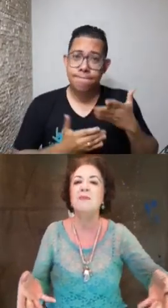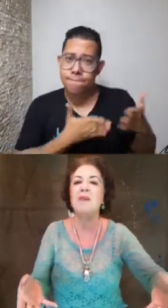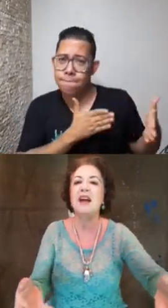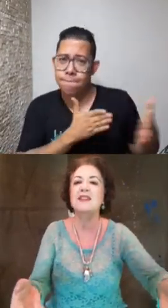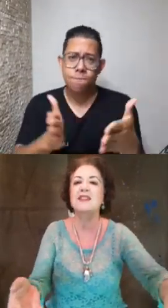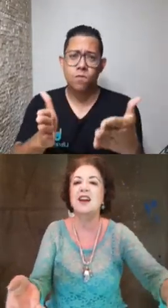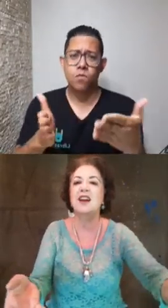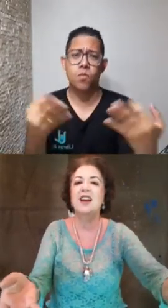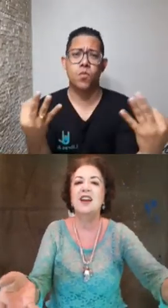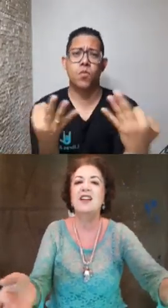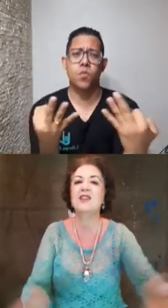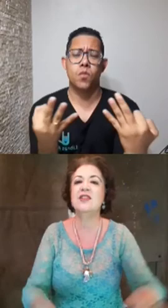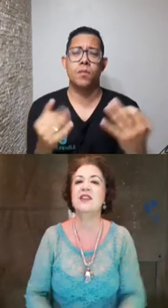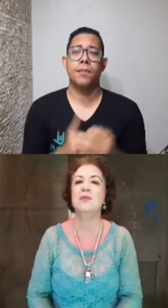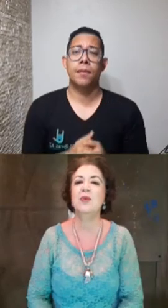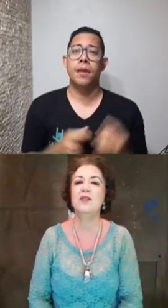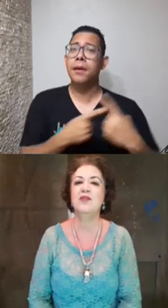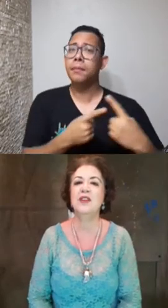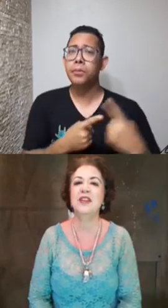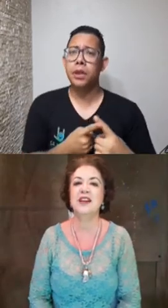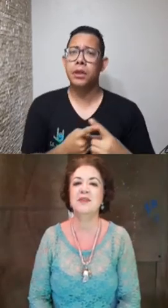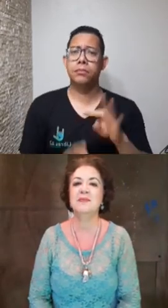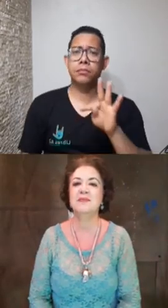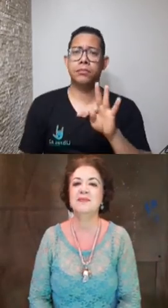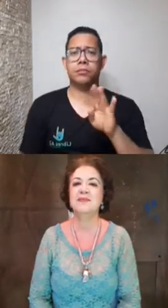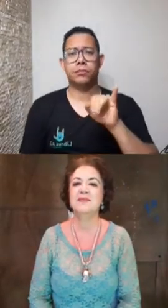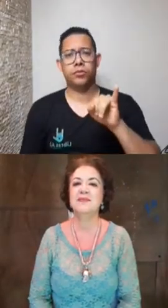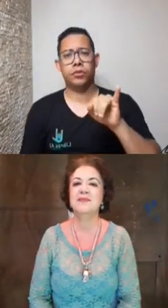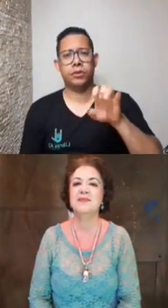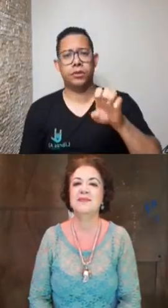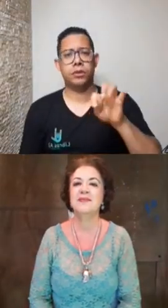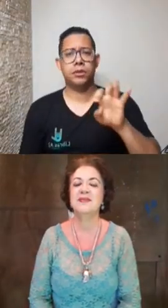ele passa, ele distribui vida.